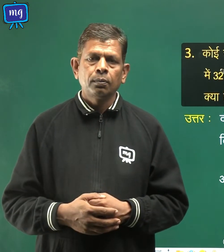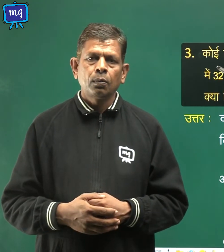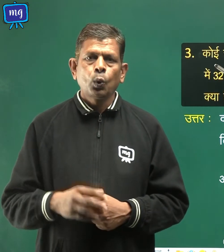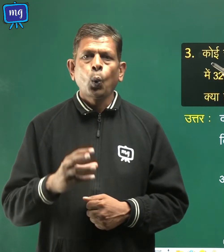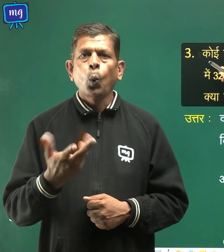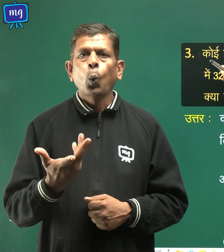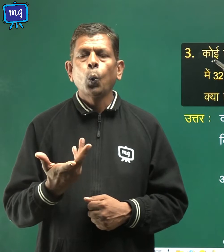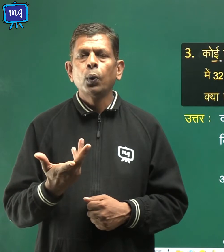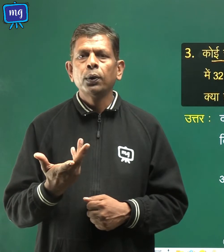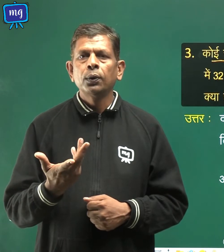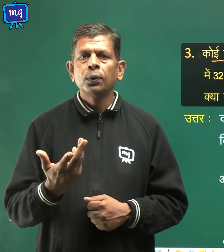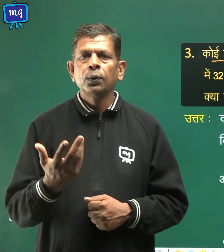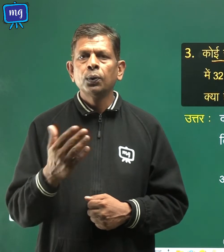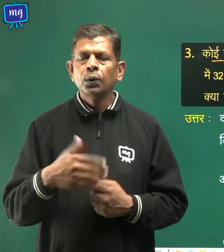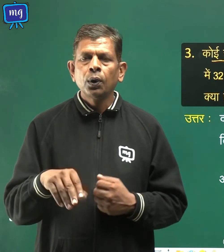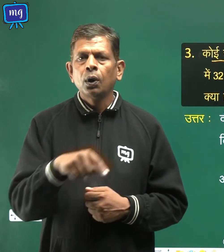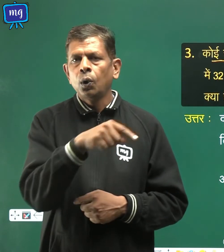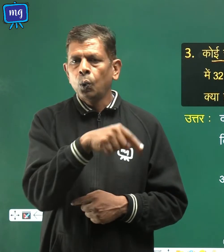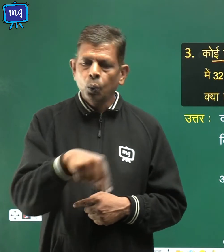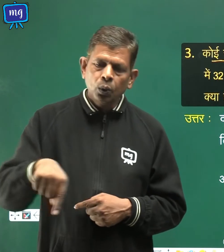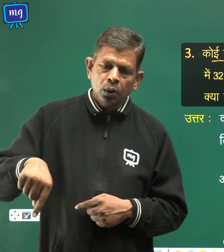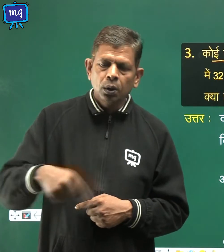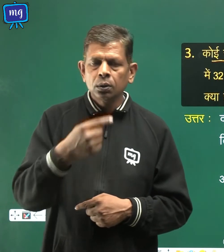कोई सरल लोलक